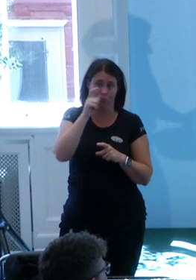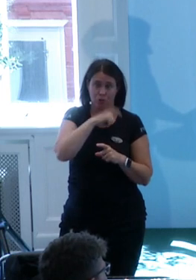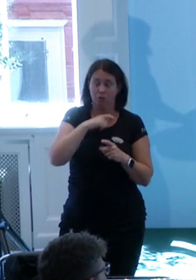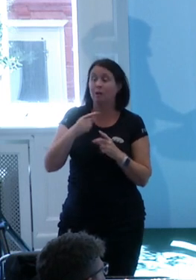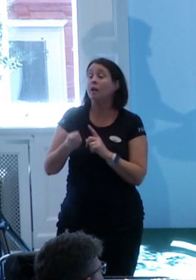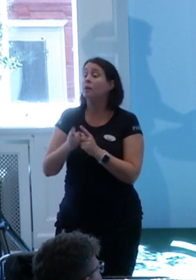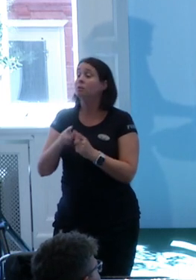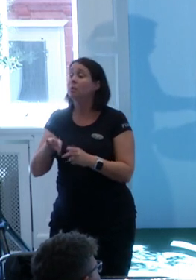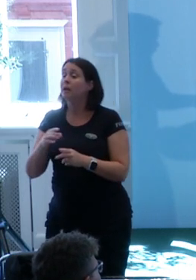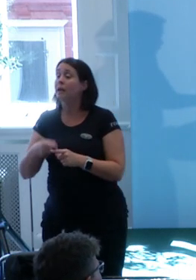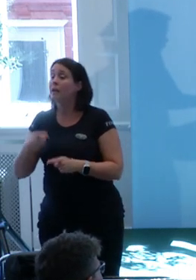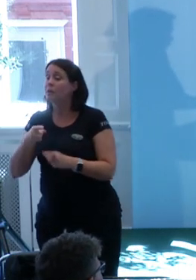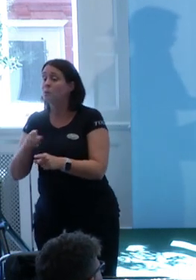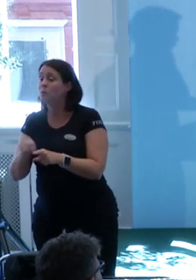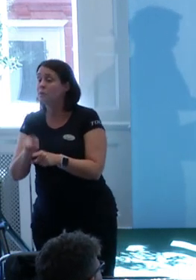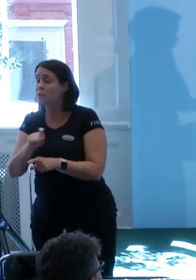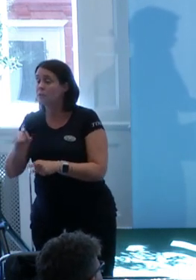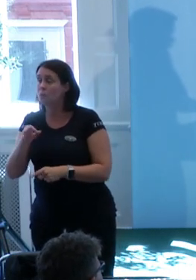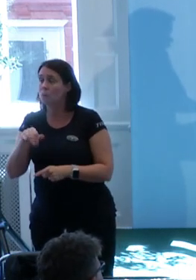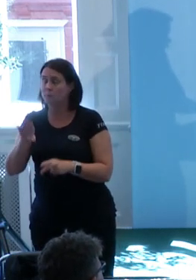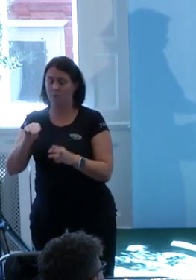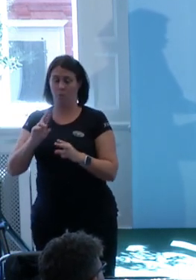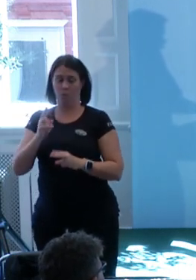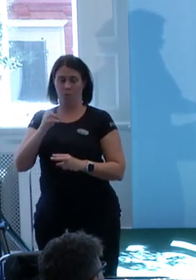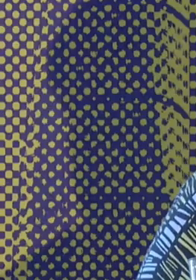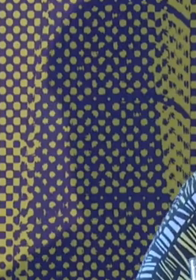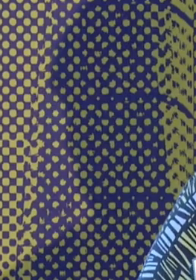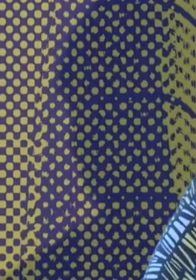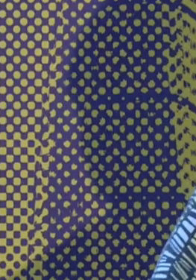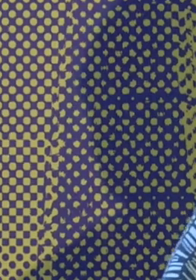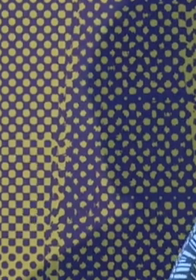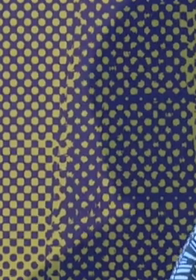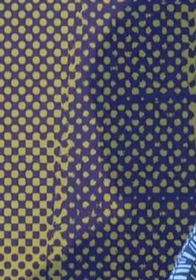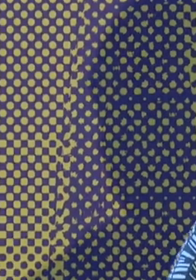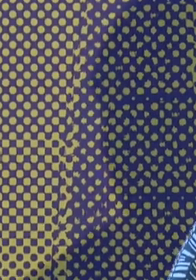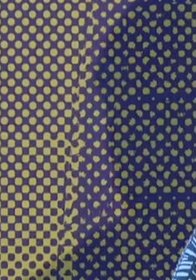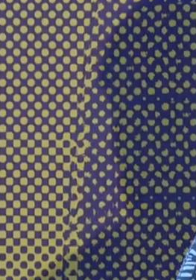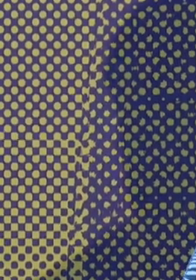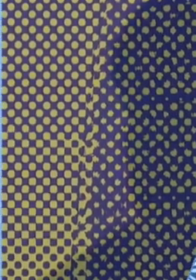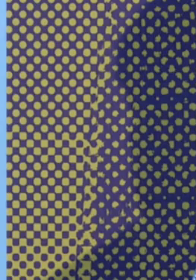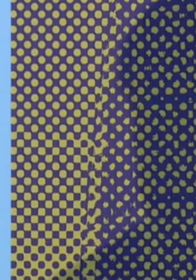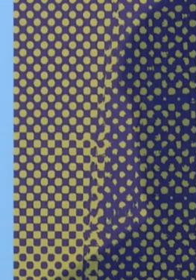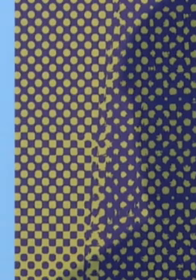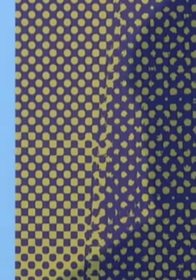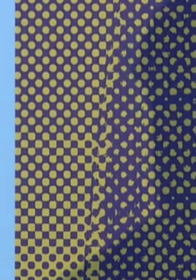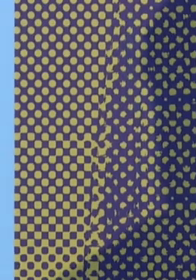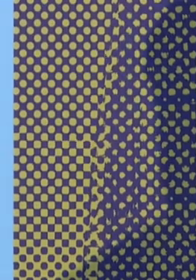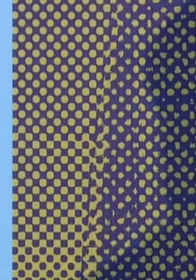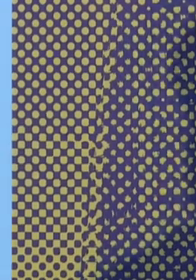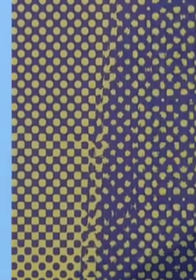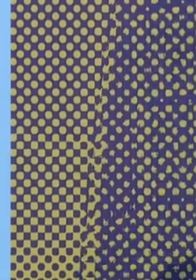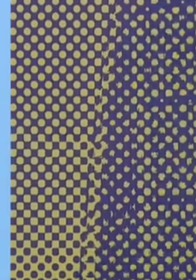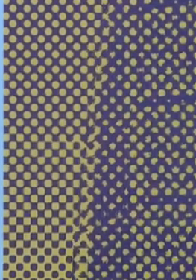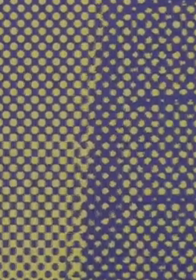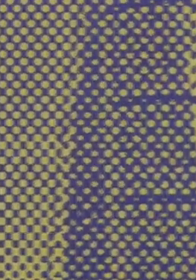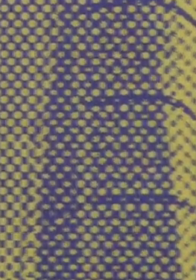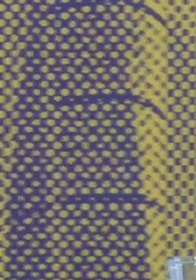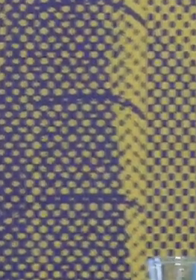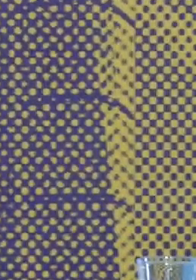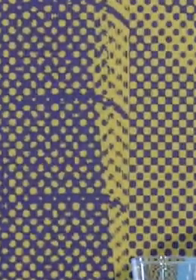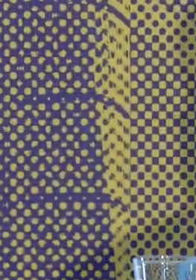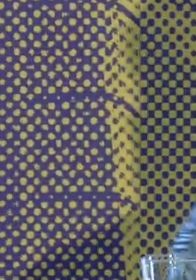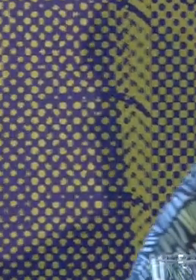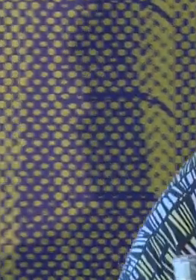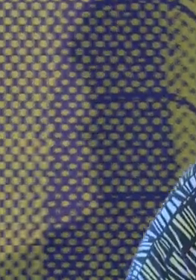i Sollentuna. Och nu bygger vi ju också så här parkeringshus vid vårt resecentrum. Vi tog ju beslutet långt innan Lund byggde sitt,